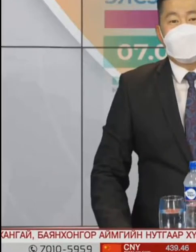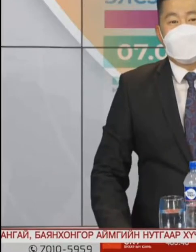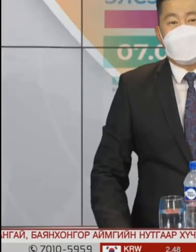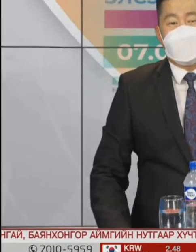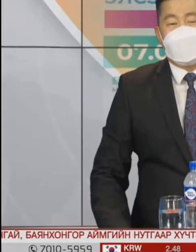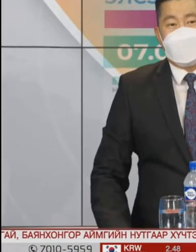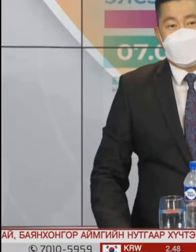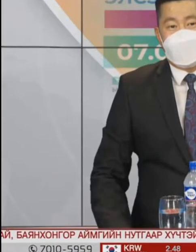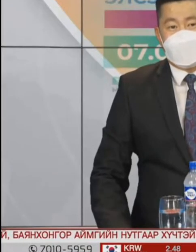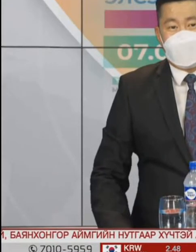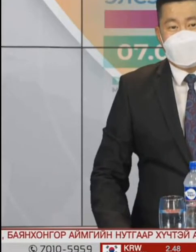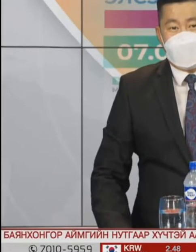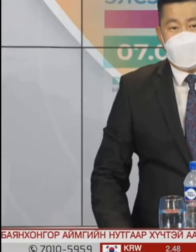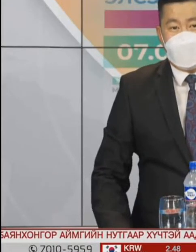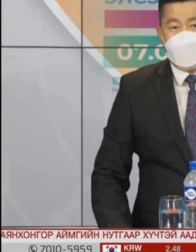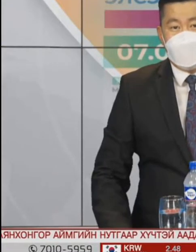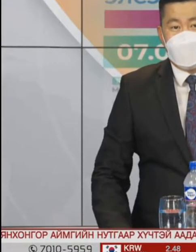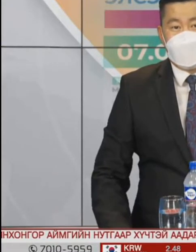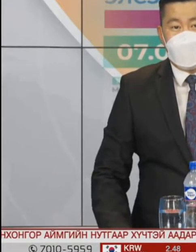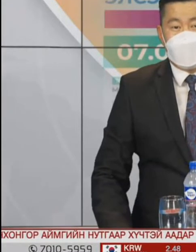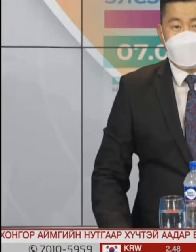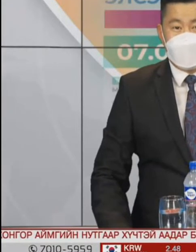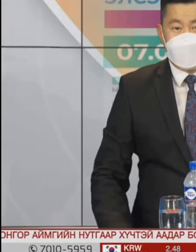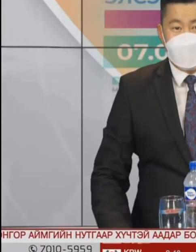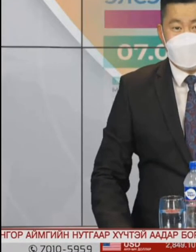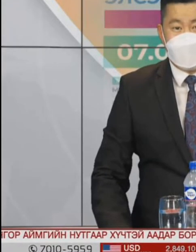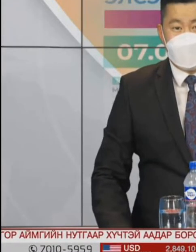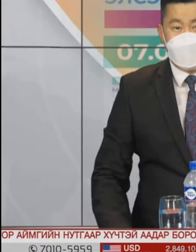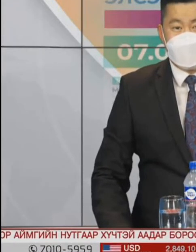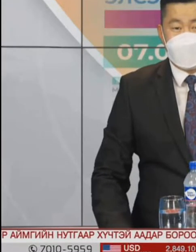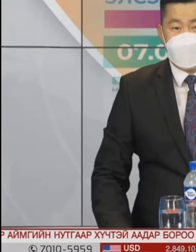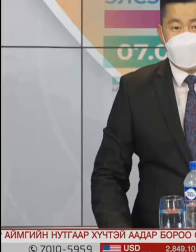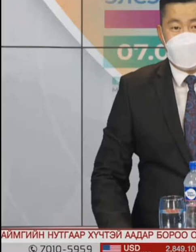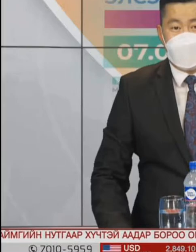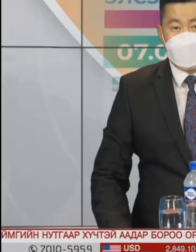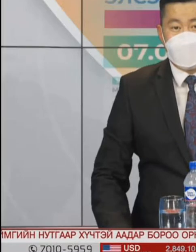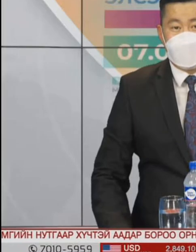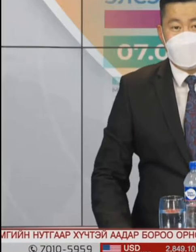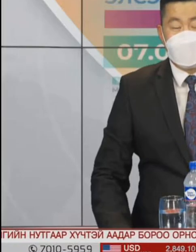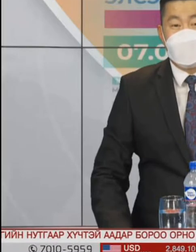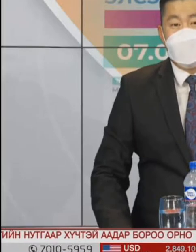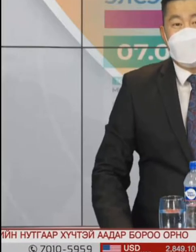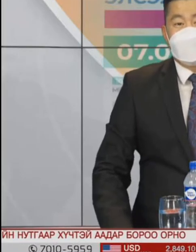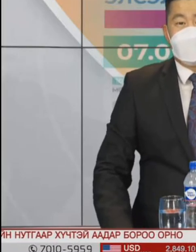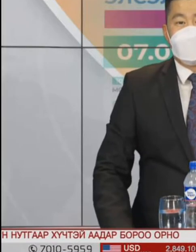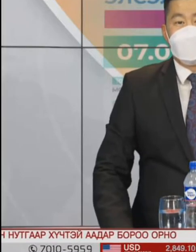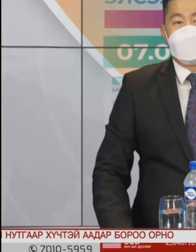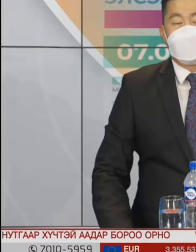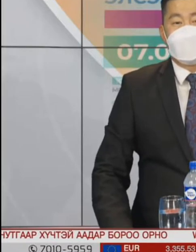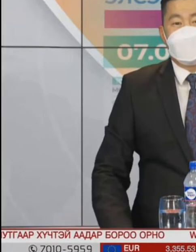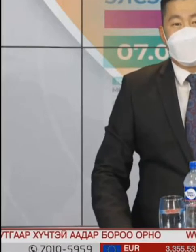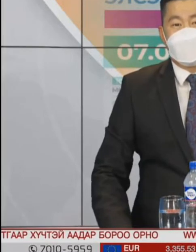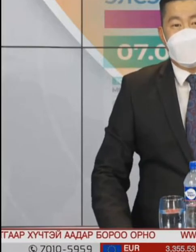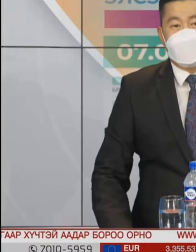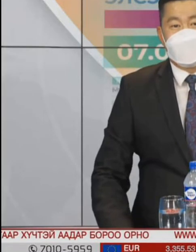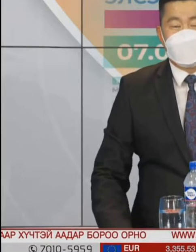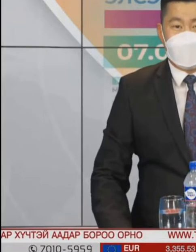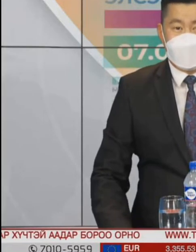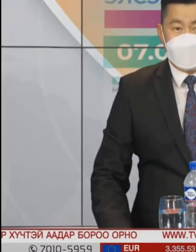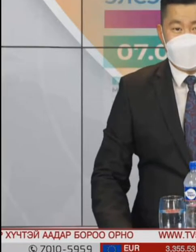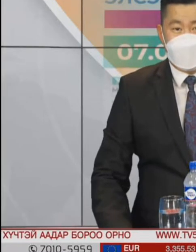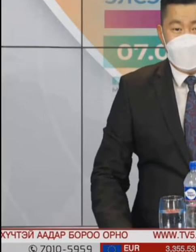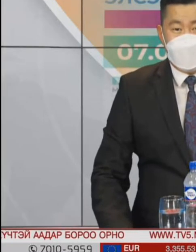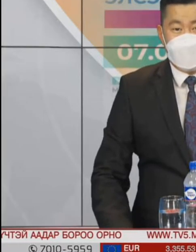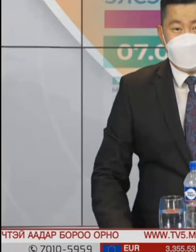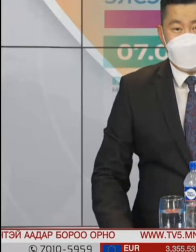цар тахлын нөхцөл байдлаас шалтгаалan 7-р сарын 1-ний өдөр явагдах байсан эсэлтийн ерөнхий шалгалтыг хойшлуулад байсан. За тэгвэл өнөөдөр засгийн